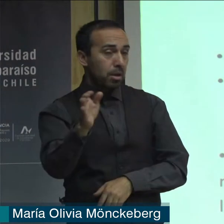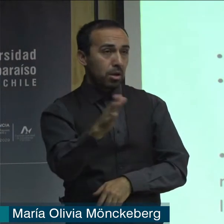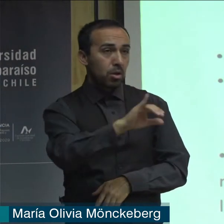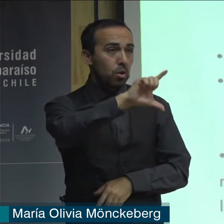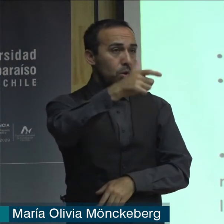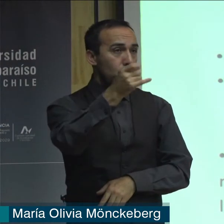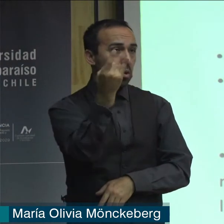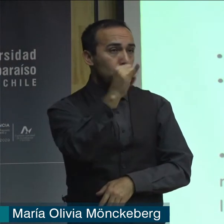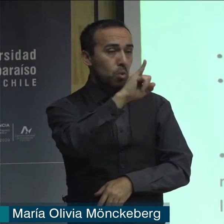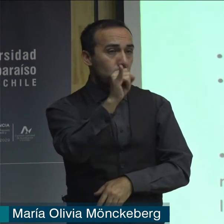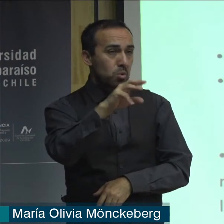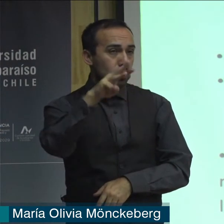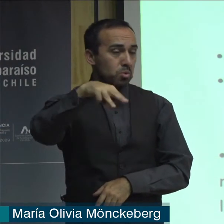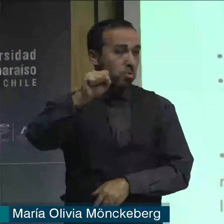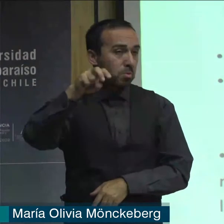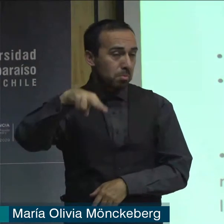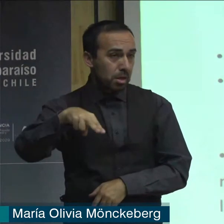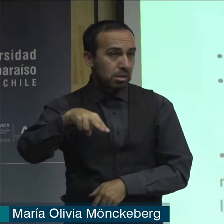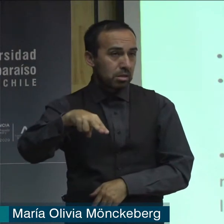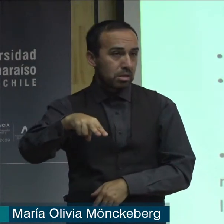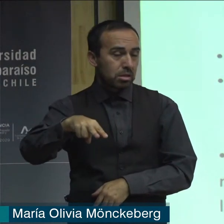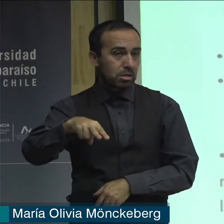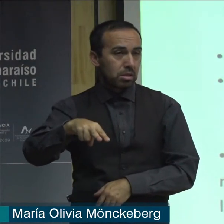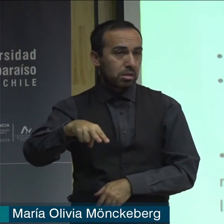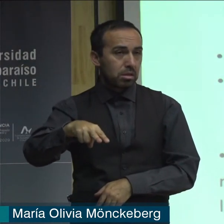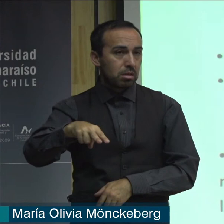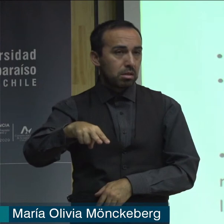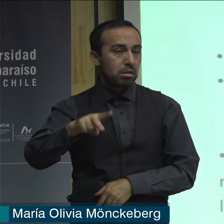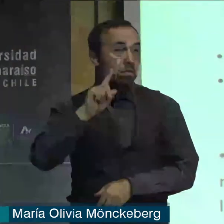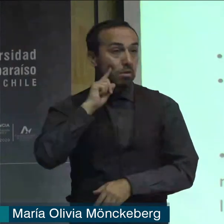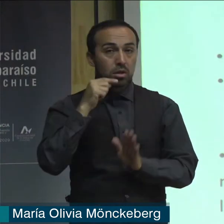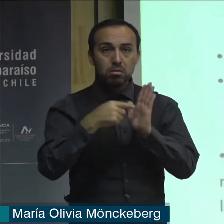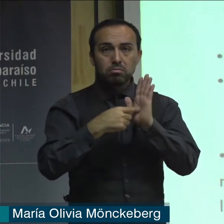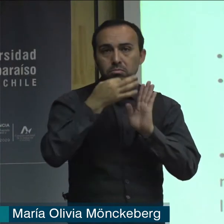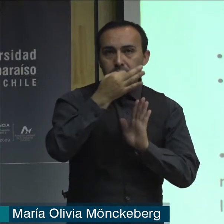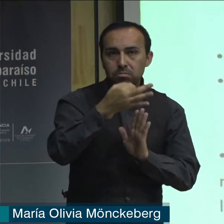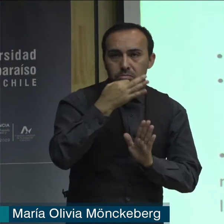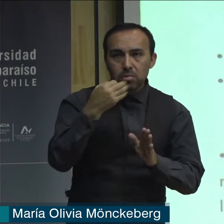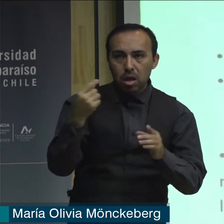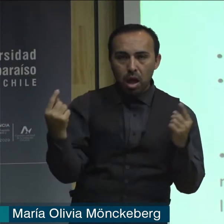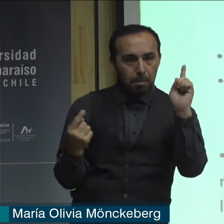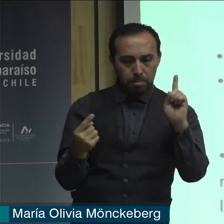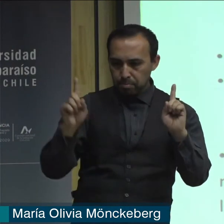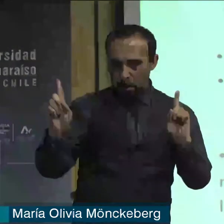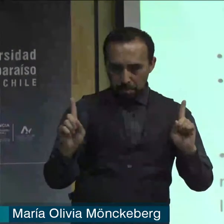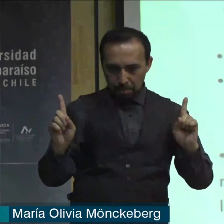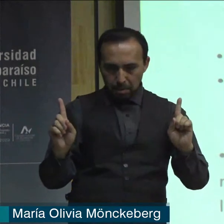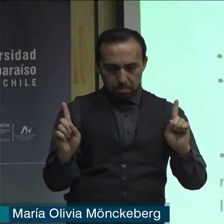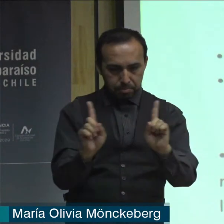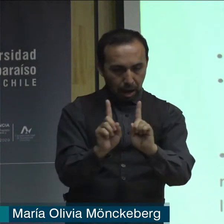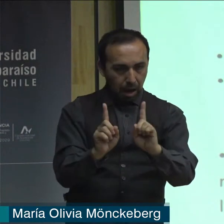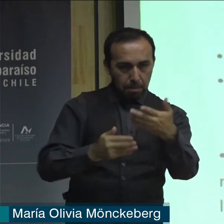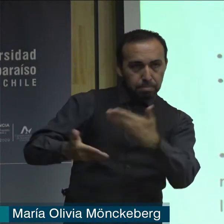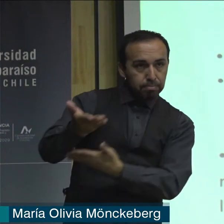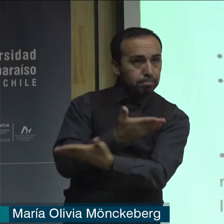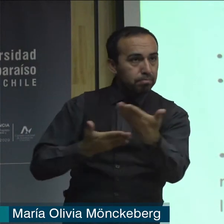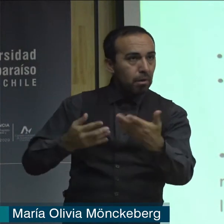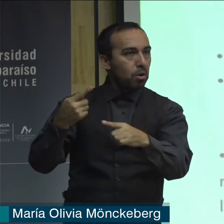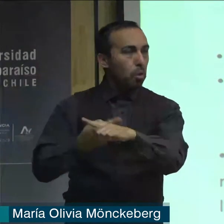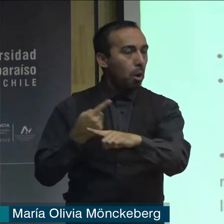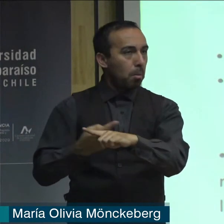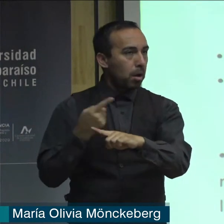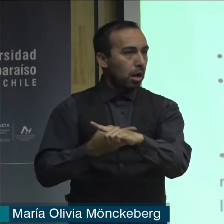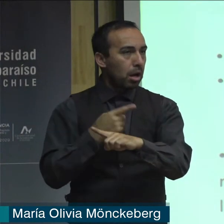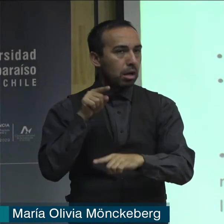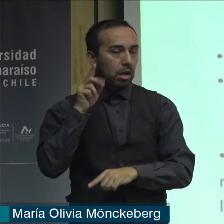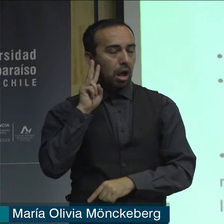consejo comentaba conversaba con un Sergio De Castro que estaba yendo